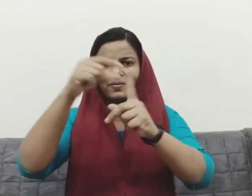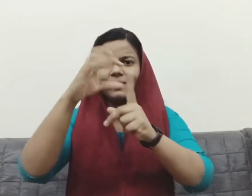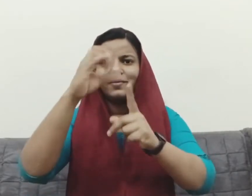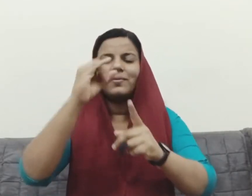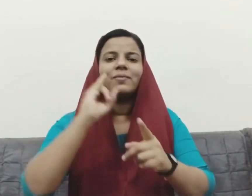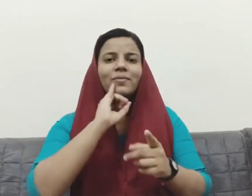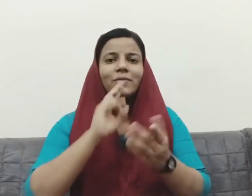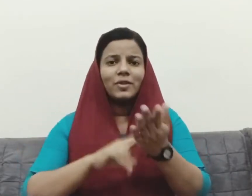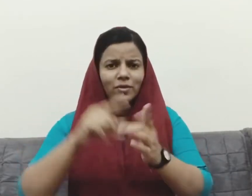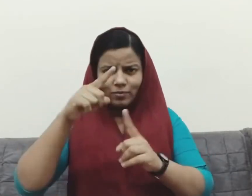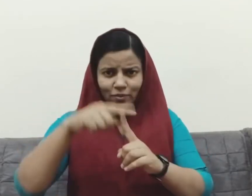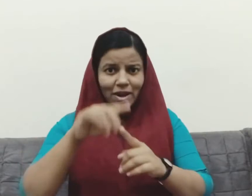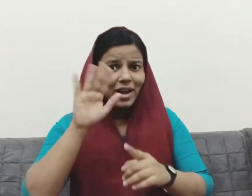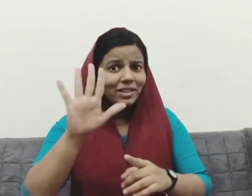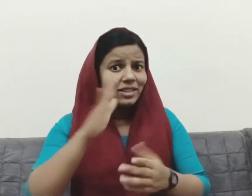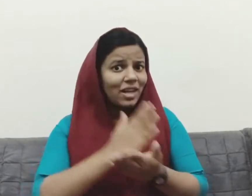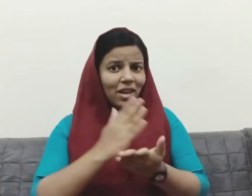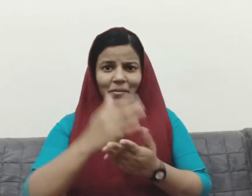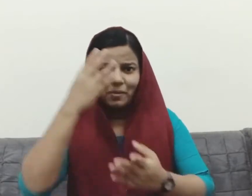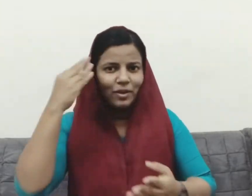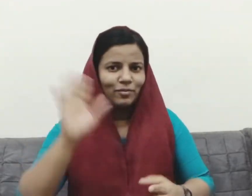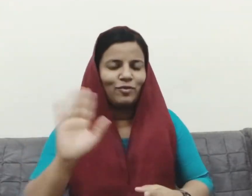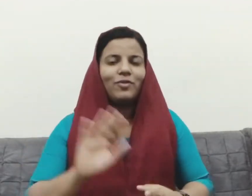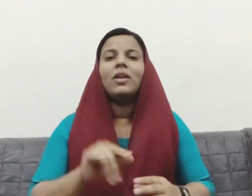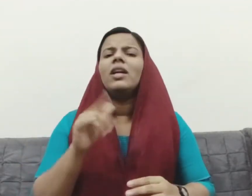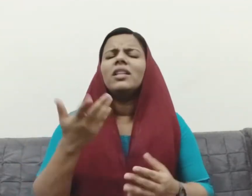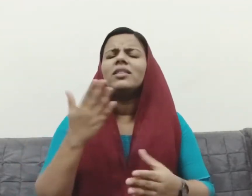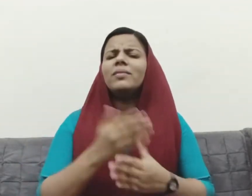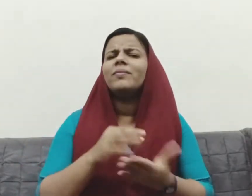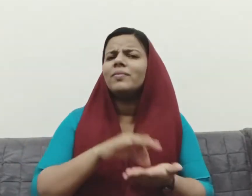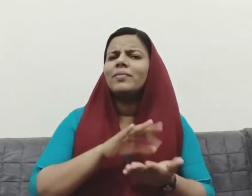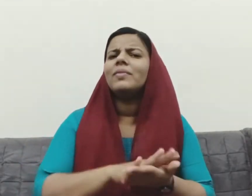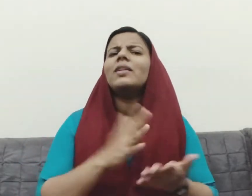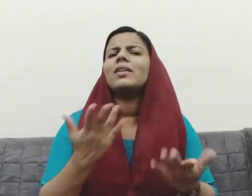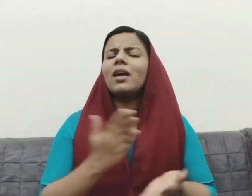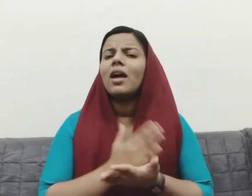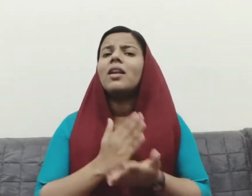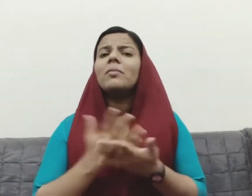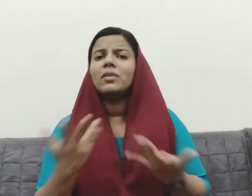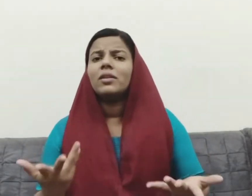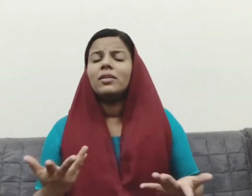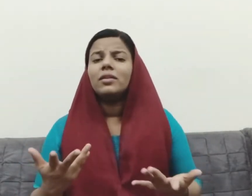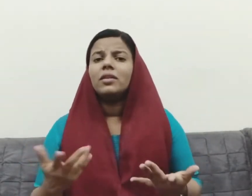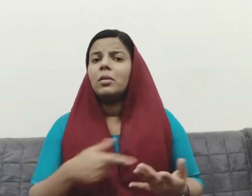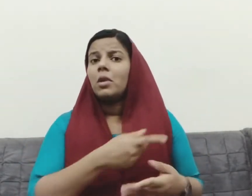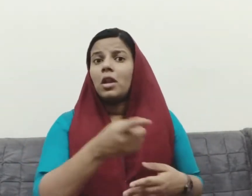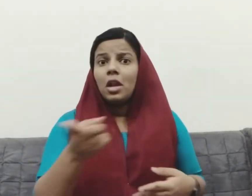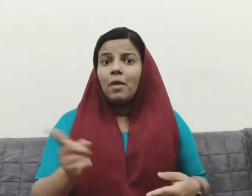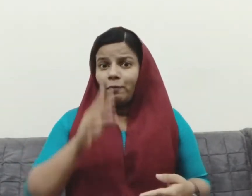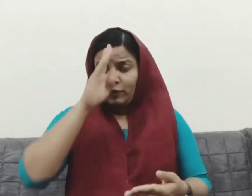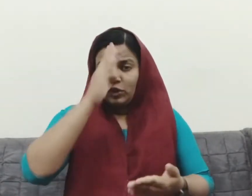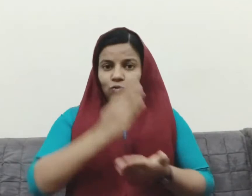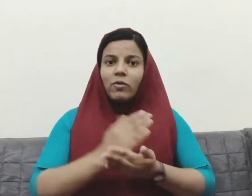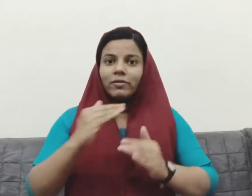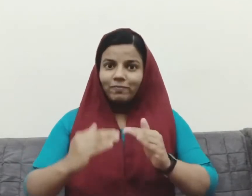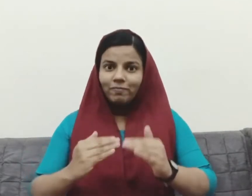ഓർത്തോണേ, 5 മിനിസ്ട്രി മറന്നു പോകരുത്. അപ്പം എന്തിനു വേണ്ടിയാണ് ഇവരെ ആക്കി വെച്ചിരിക്കുന്നത്? ഇവരെ ആക്കി വെച്ചിരിക്കുന്നത് നാം എല്ലാവരും വിശ്വാസത്തിൽ